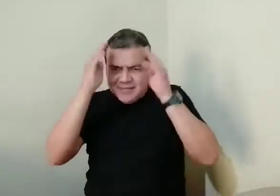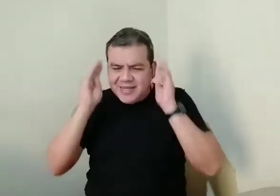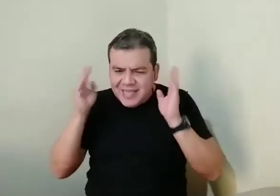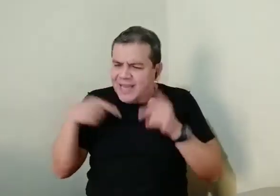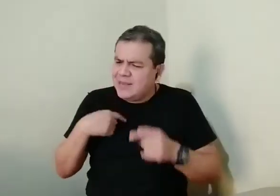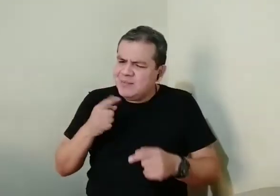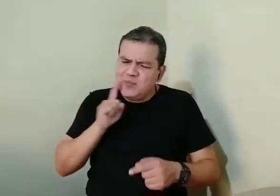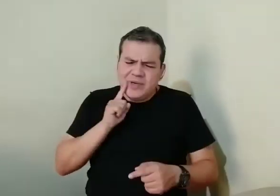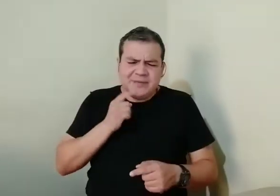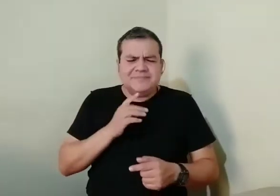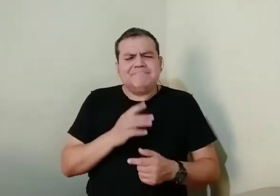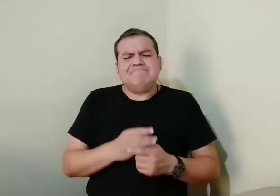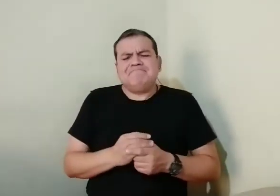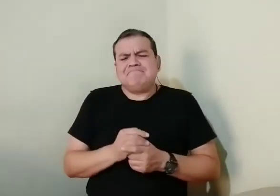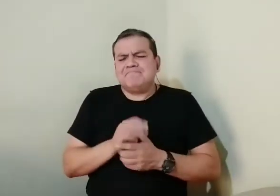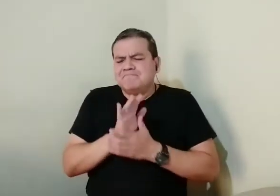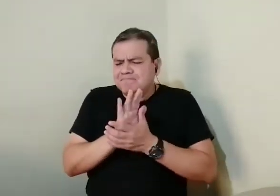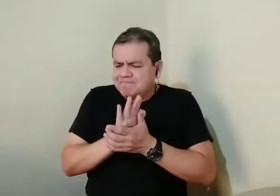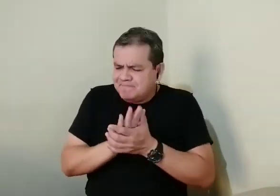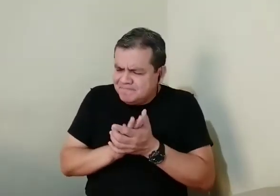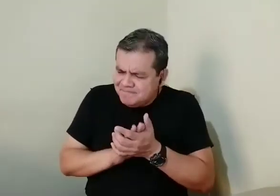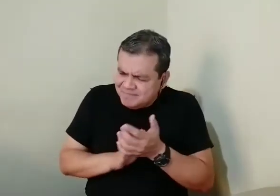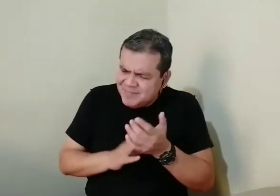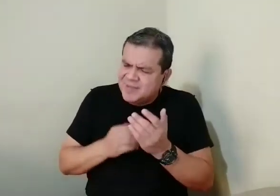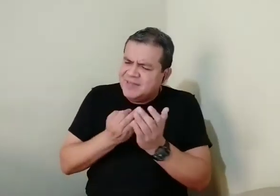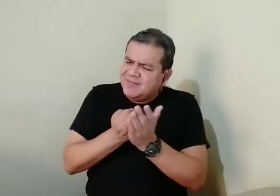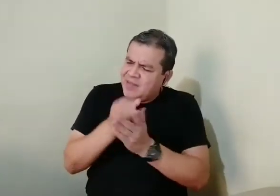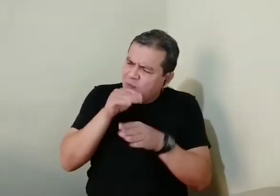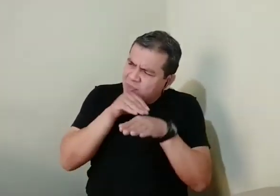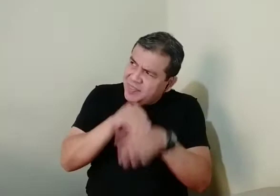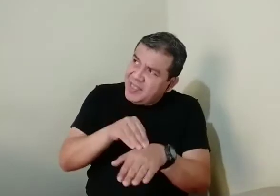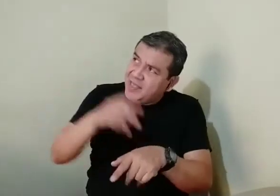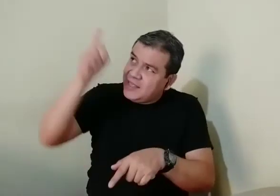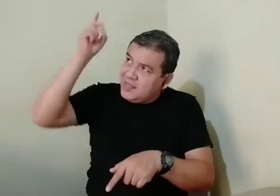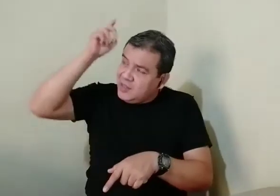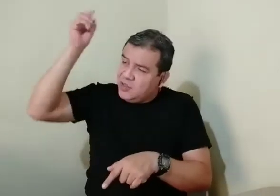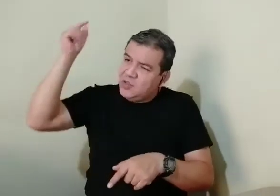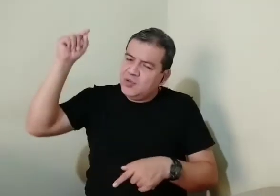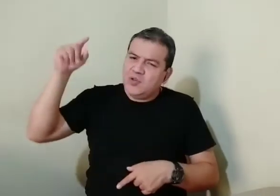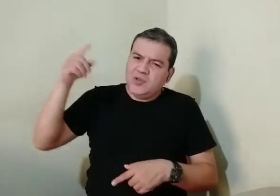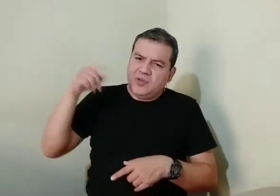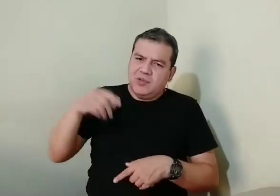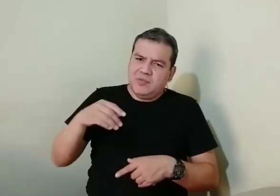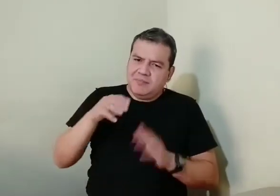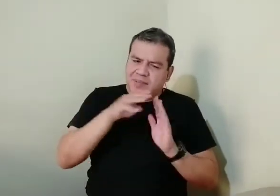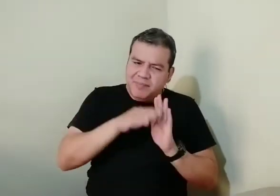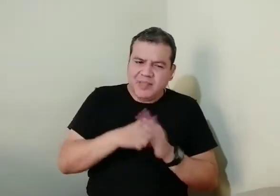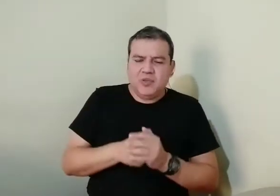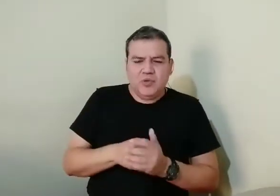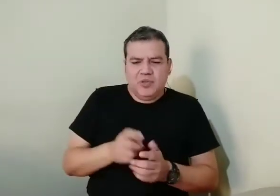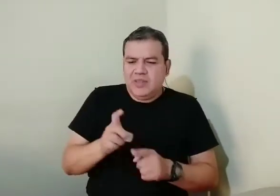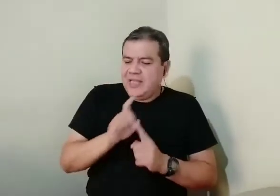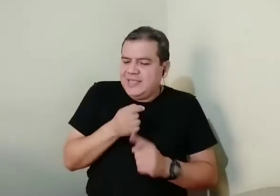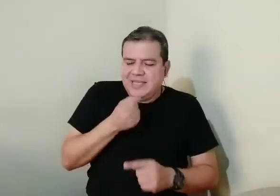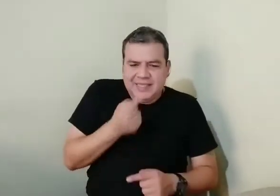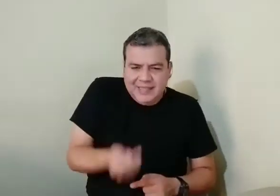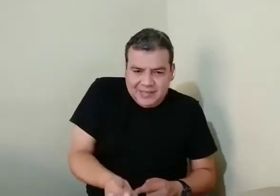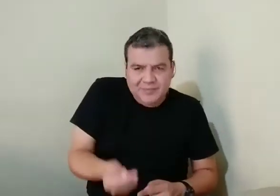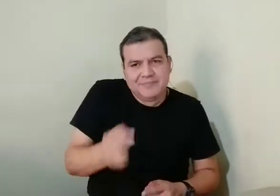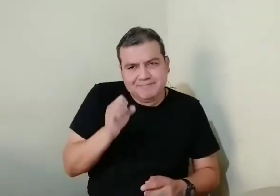vida, seguramente desde su niñez. En Mateo 1, 18 al 24